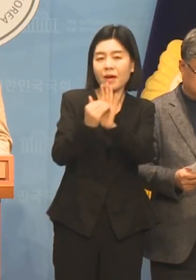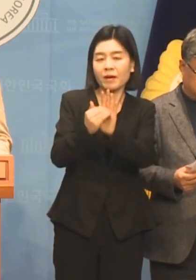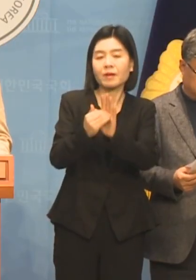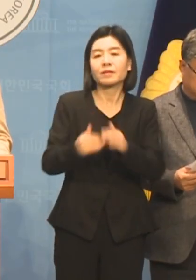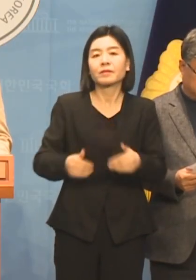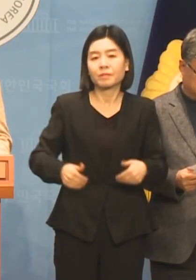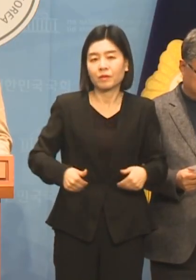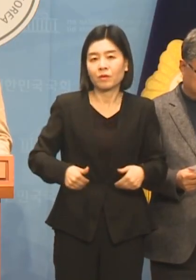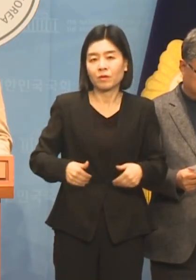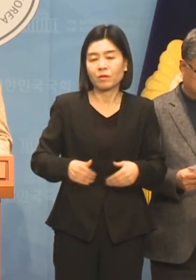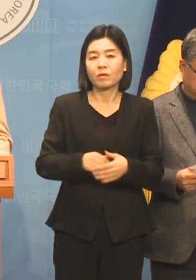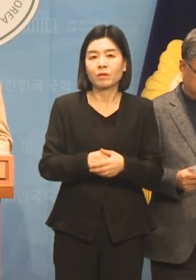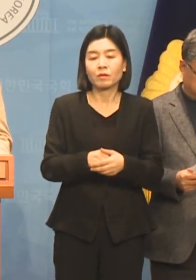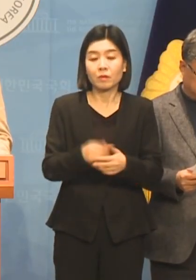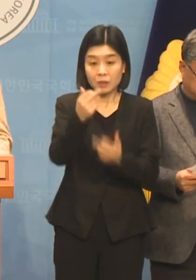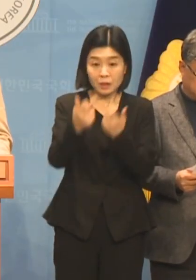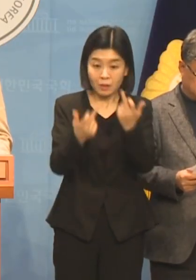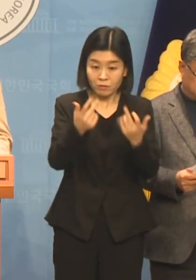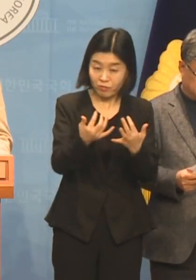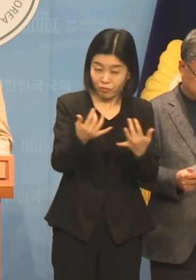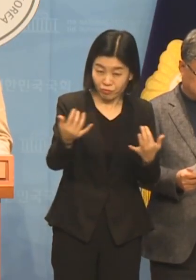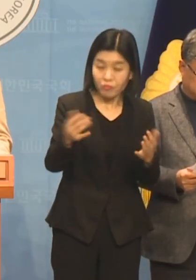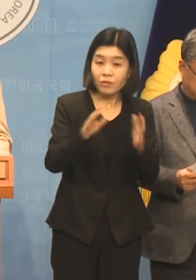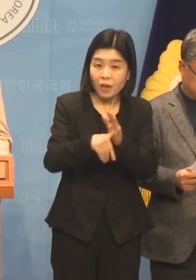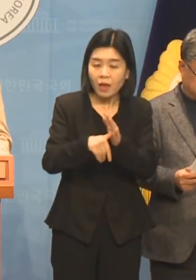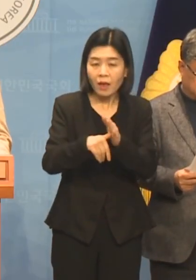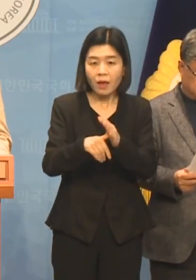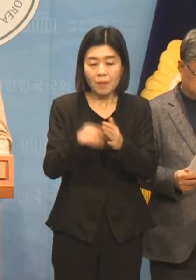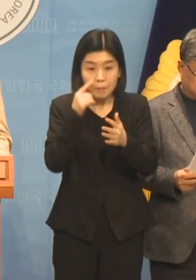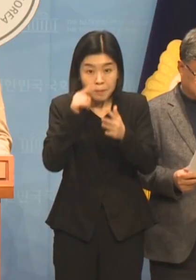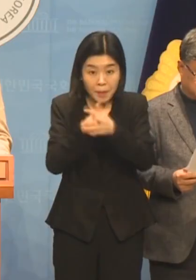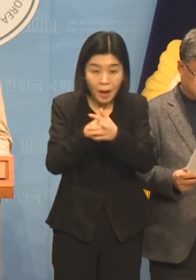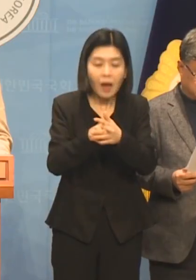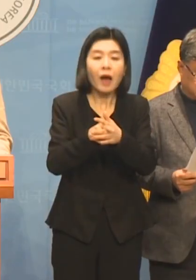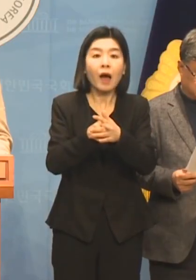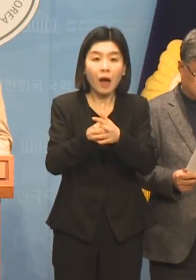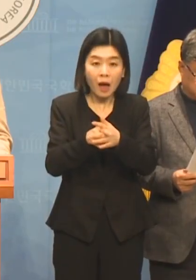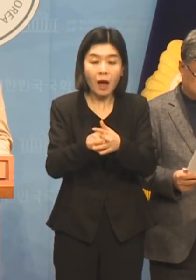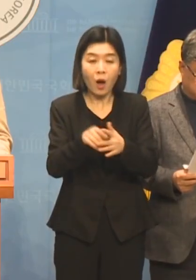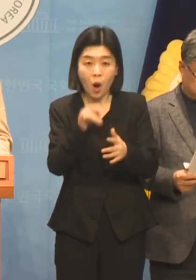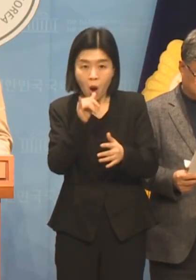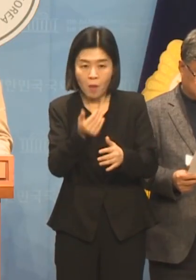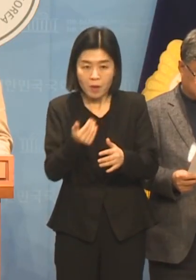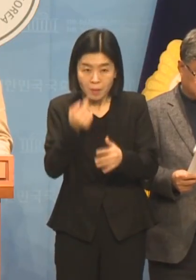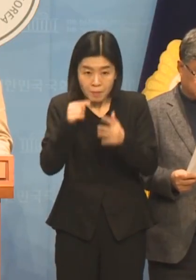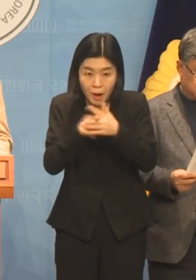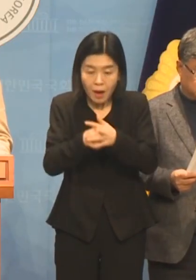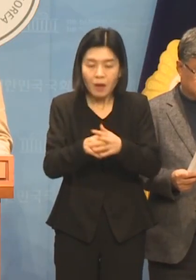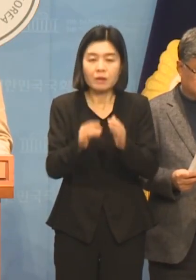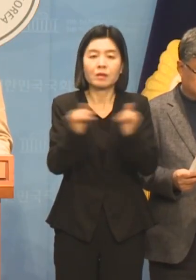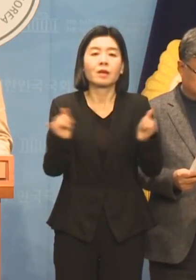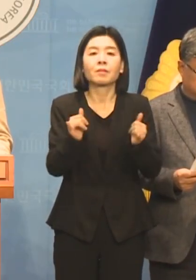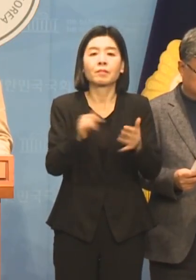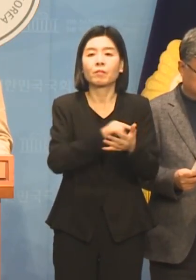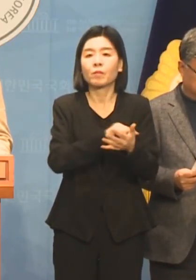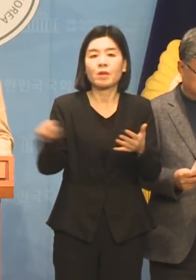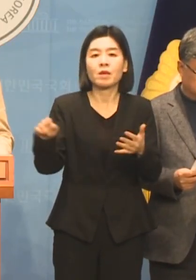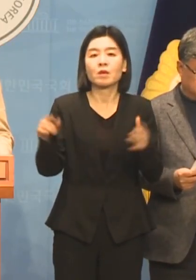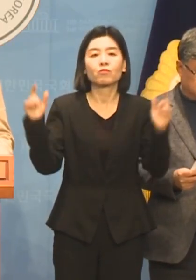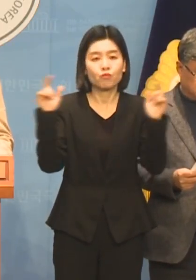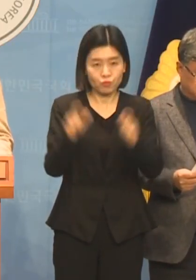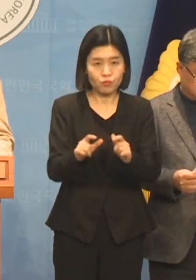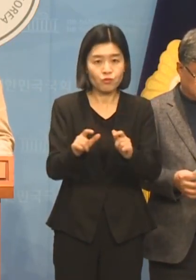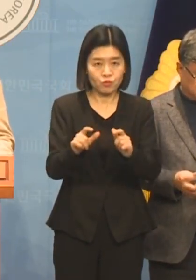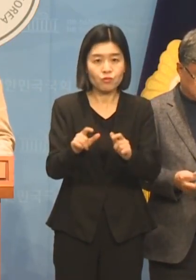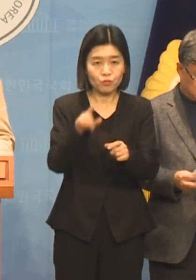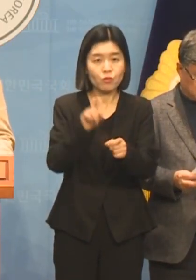발생하게 됐을 때, 실제 예측된 이런 산불들이 발생하게 됐을 때 거기에 대해서 인명피해를 줄이기